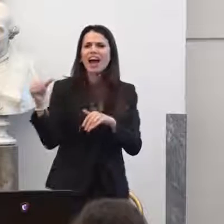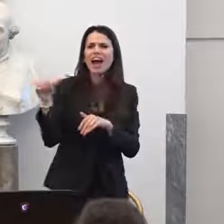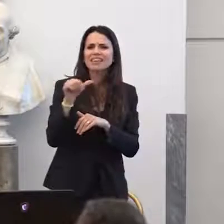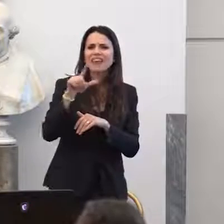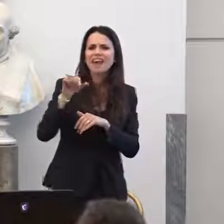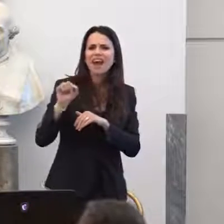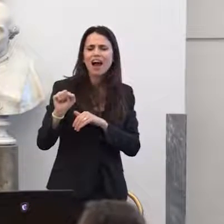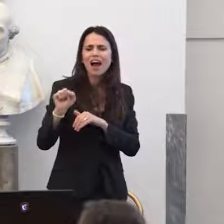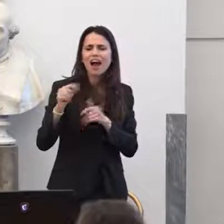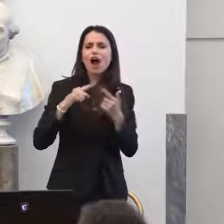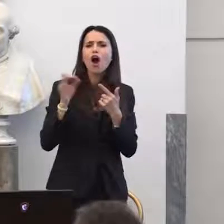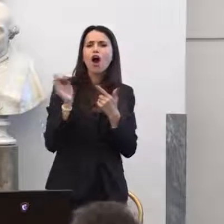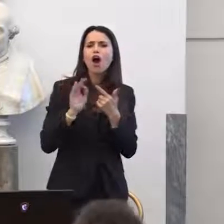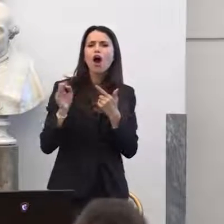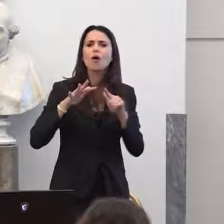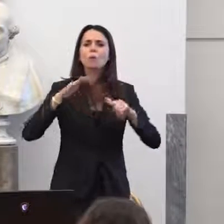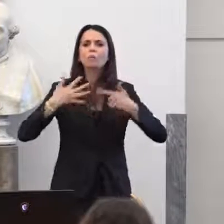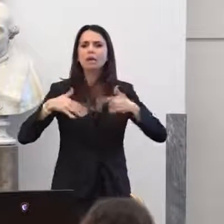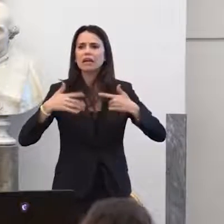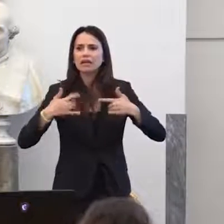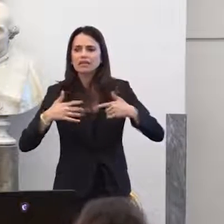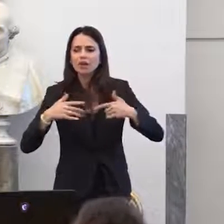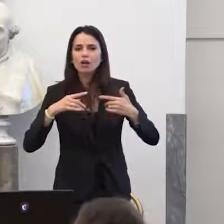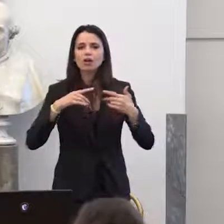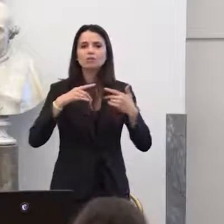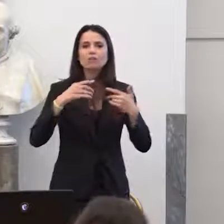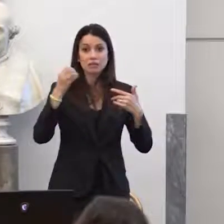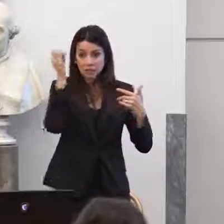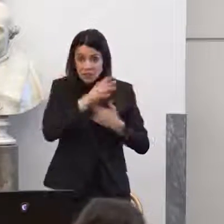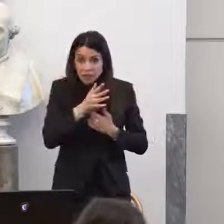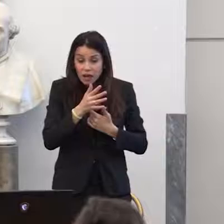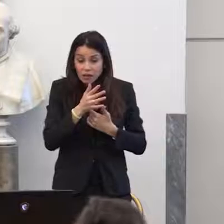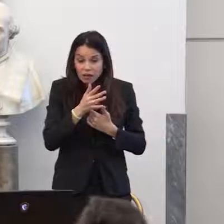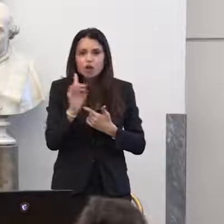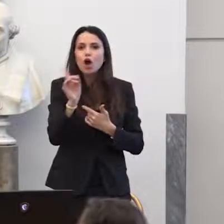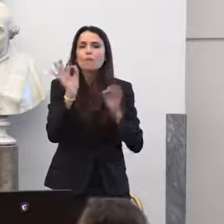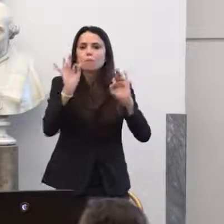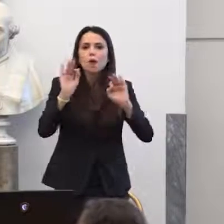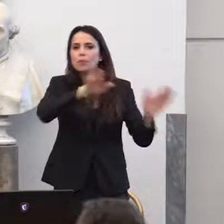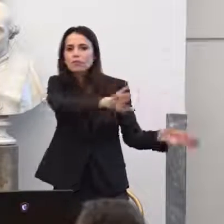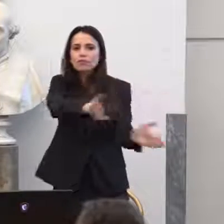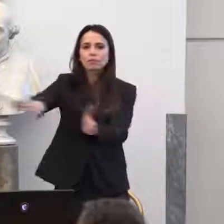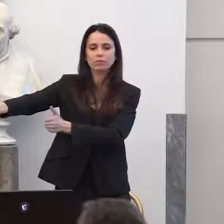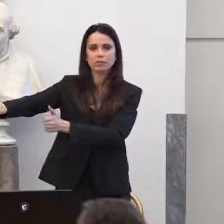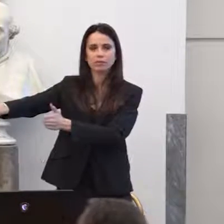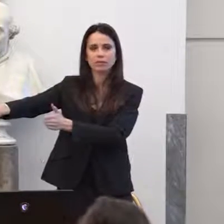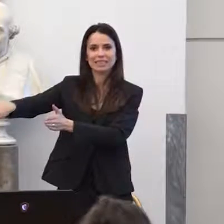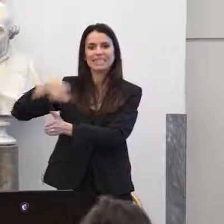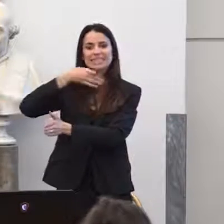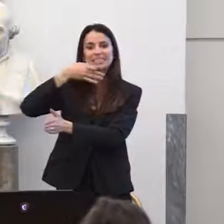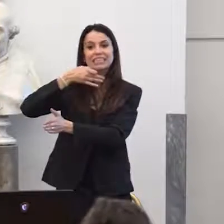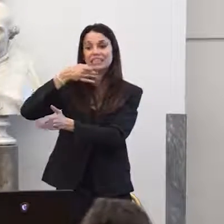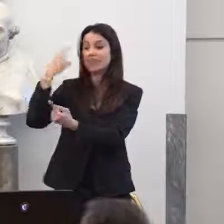E Parkinson? Non se lo sono dimenticati. Sono escluse, devono finire in un contesto